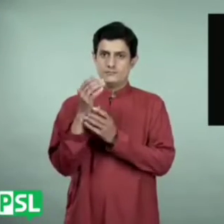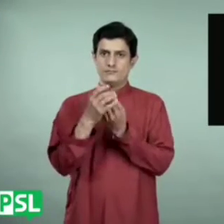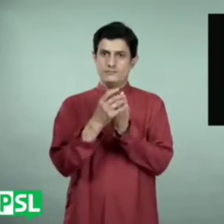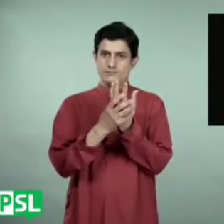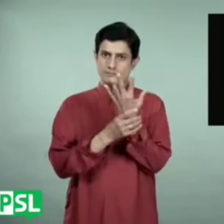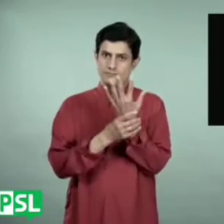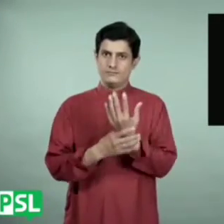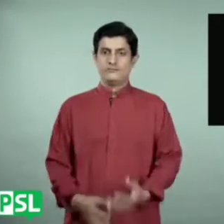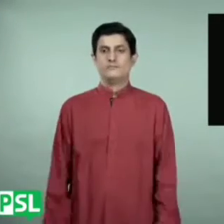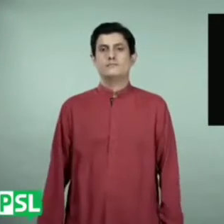گلوز,